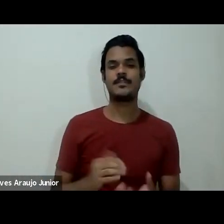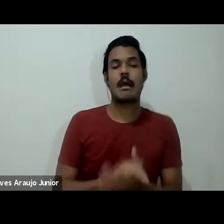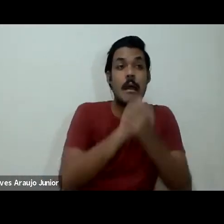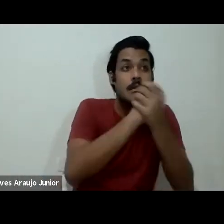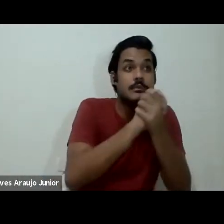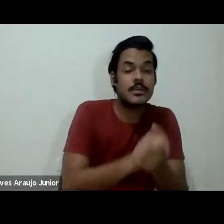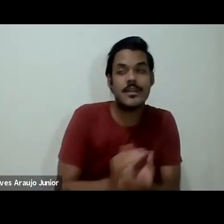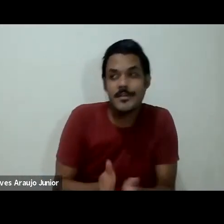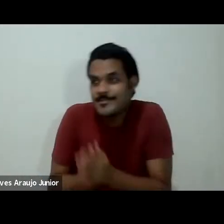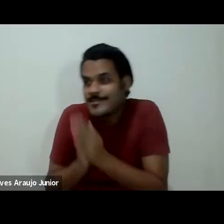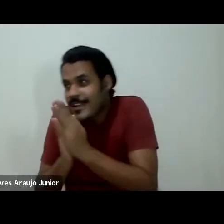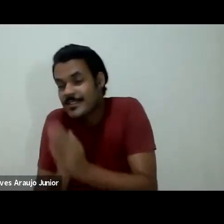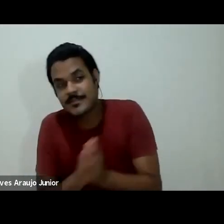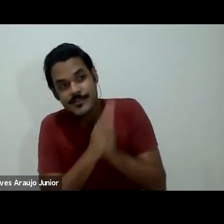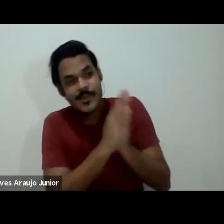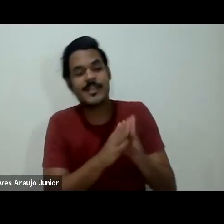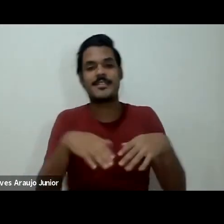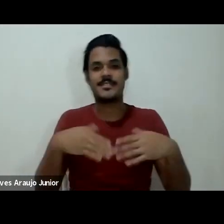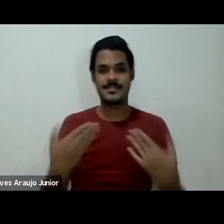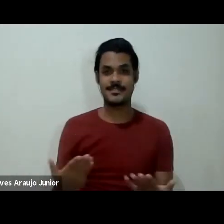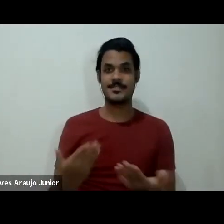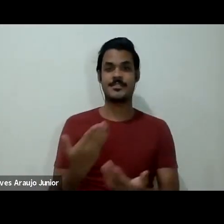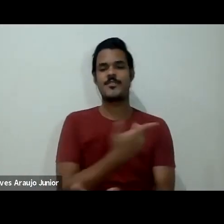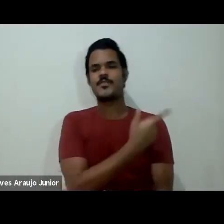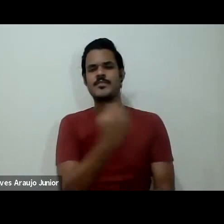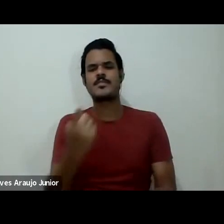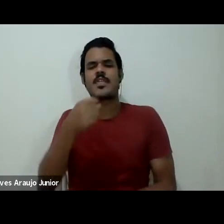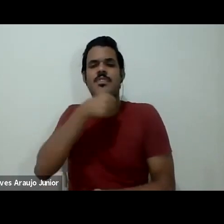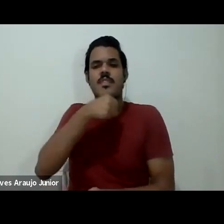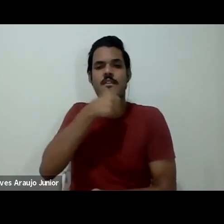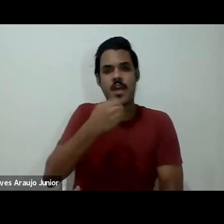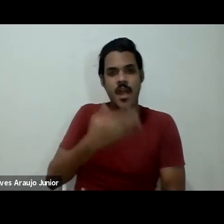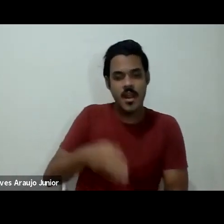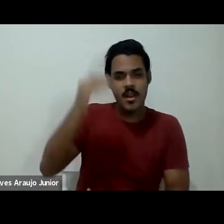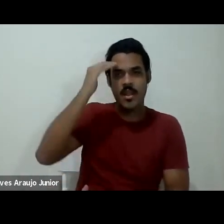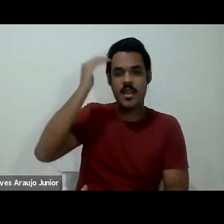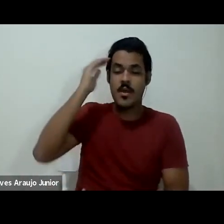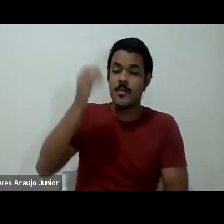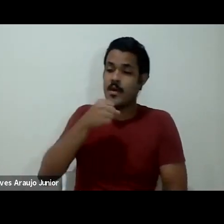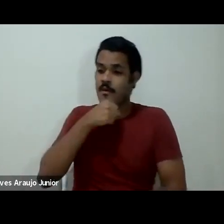Colofé, Mucuyu, a bênção, meus mais velhos, meus mais novos.